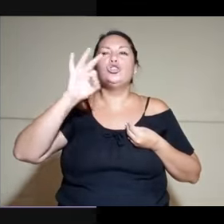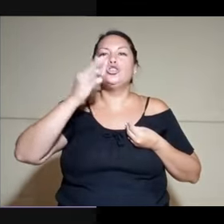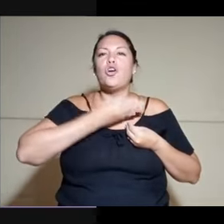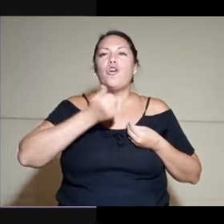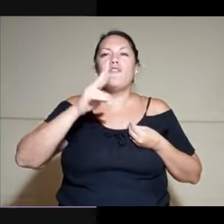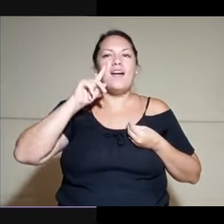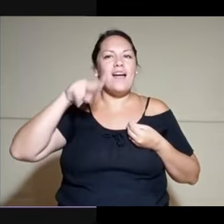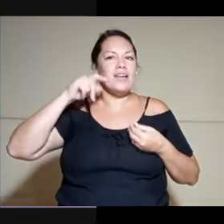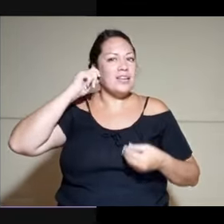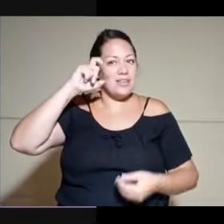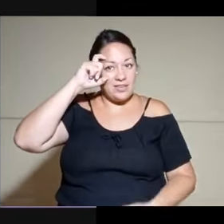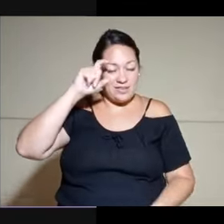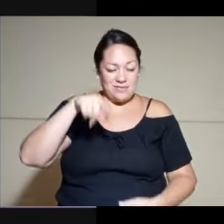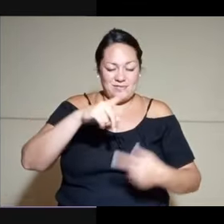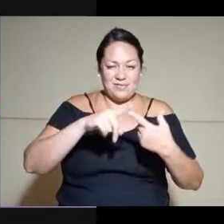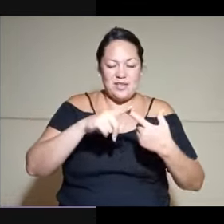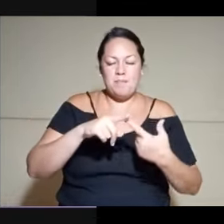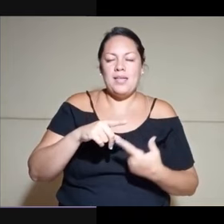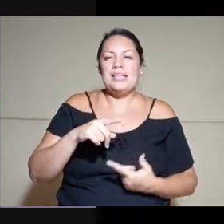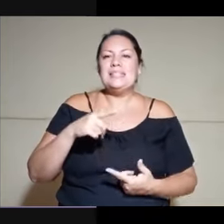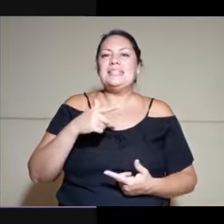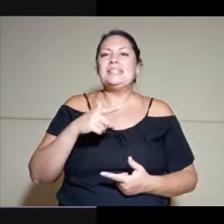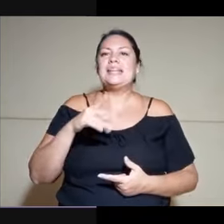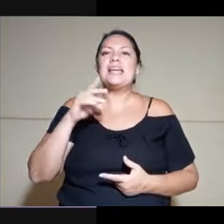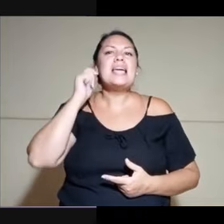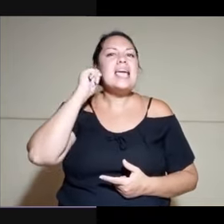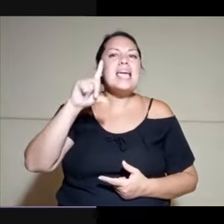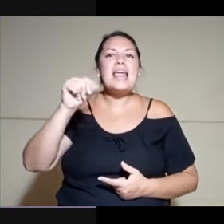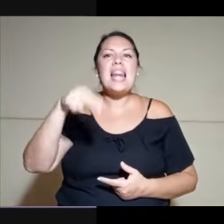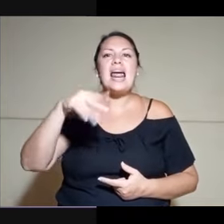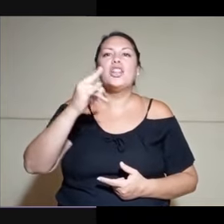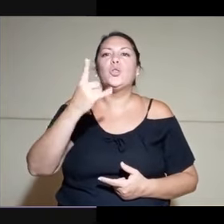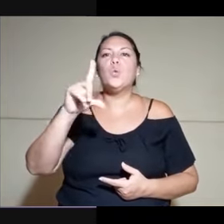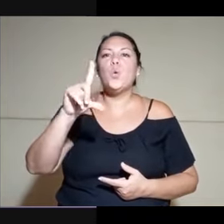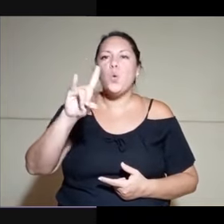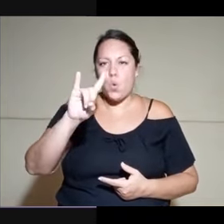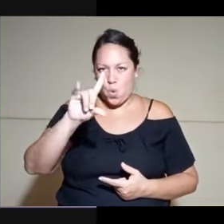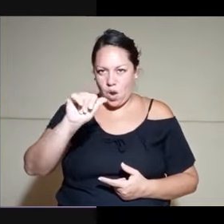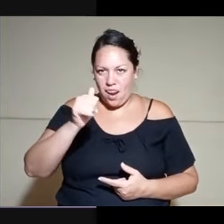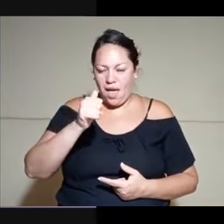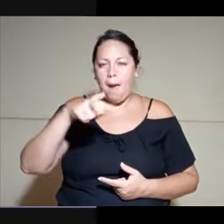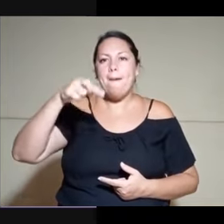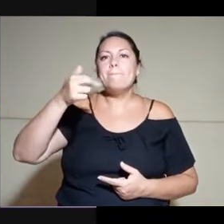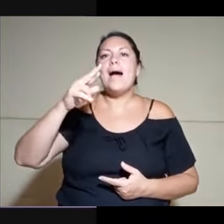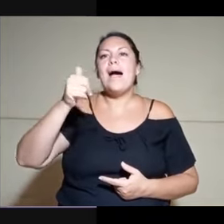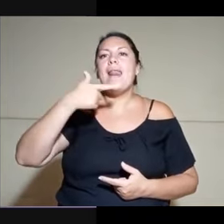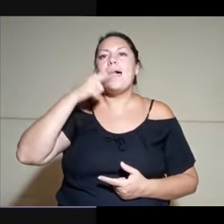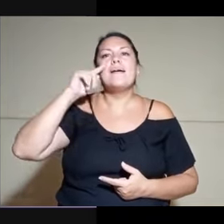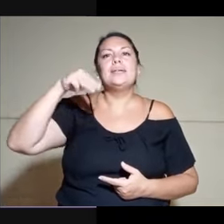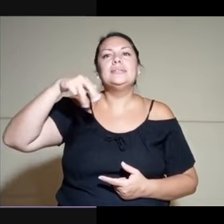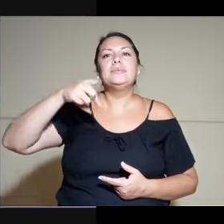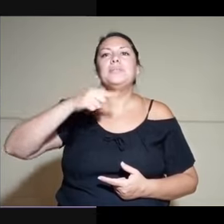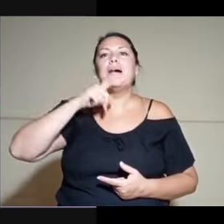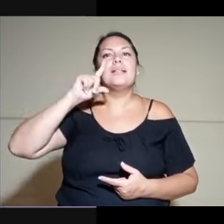blando. Pero también este glosofaringio tiene fibras parasimpáticas, como tenía el séptimo, el